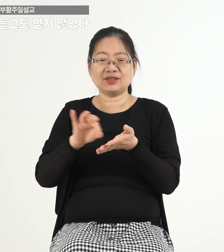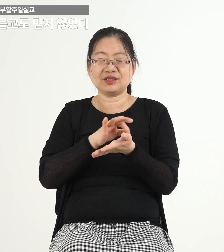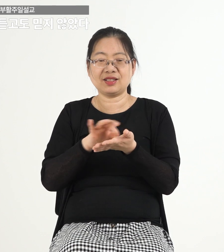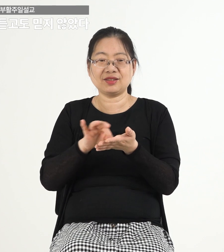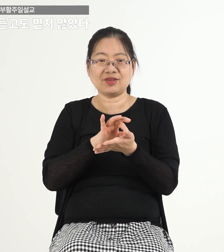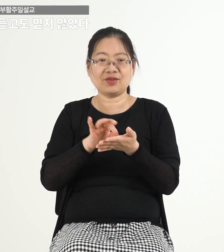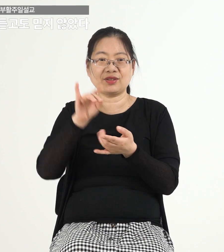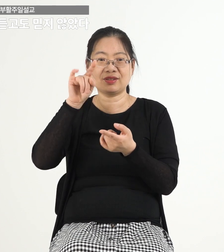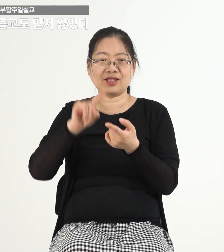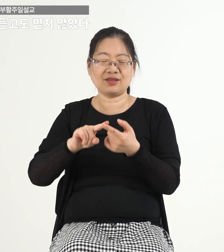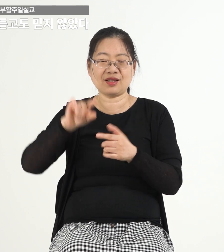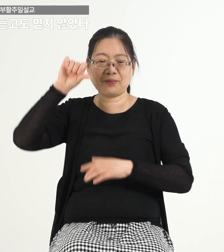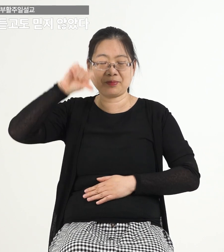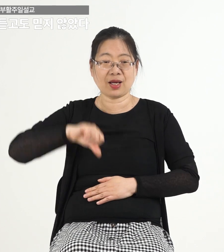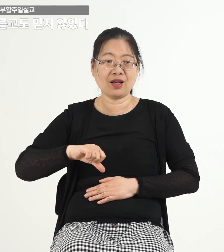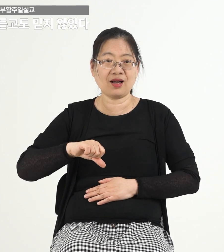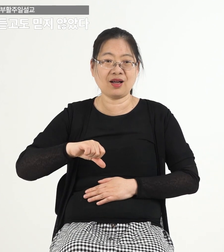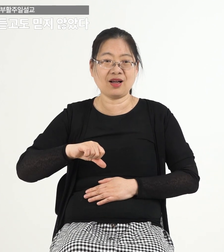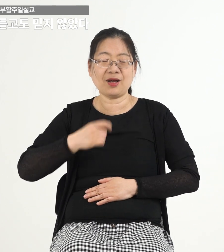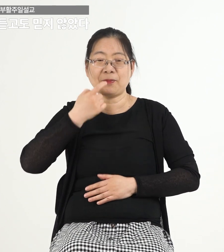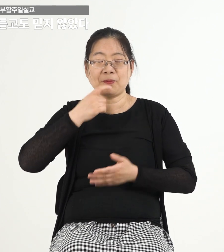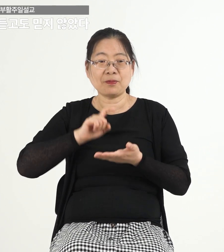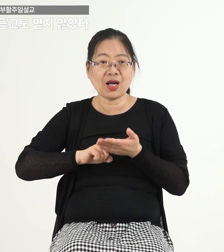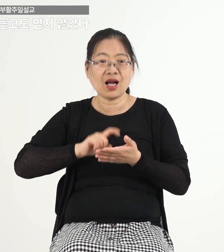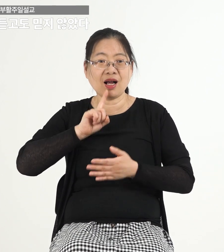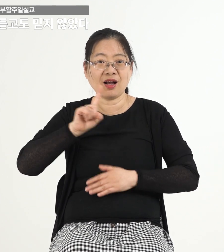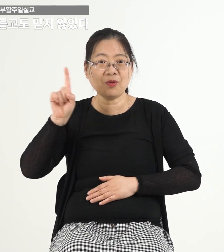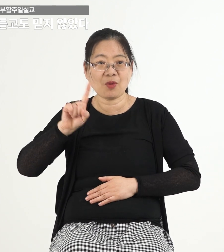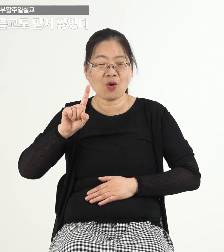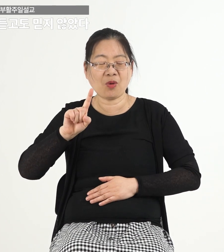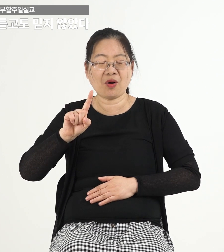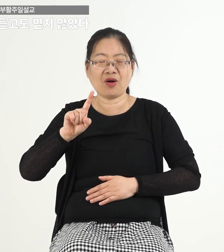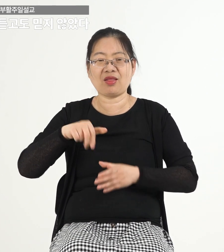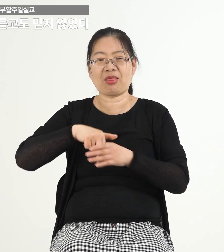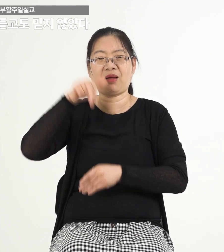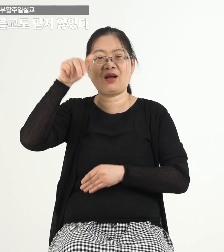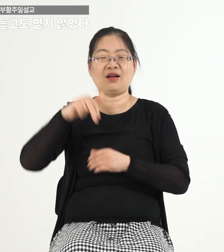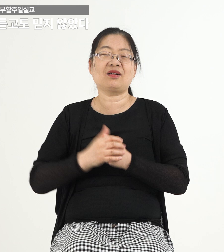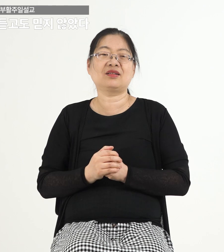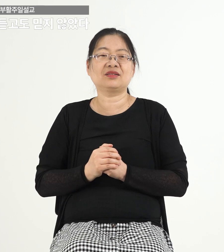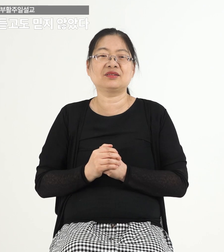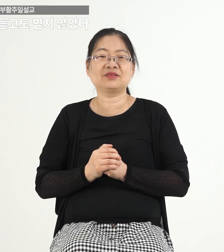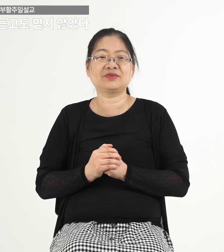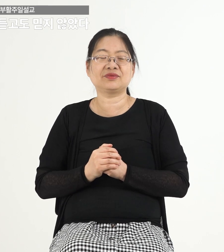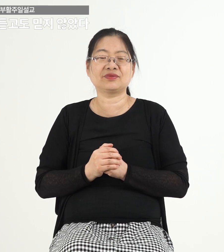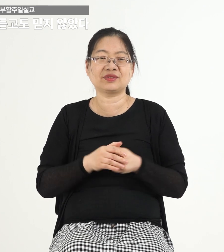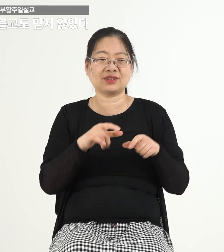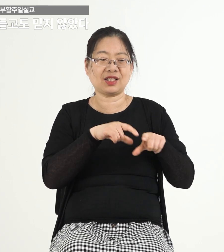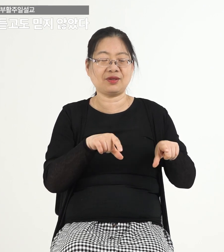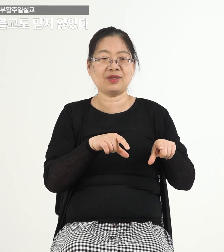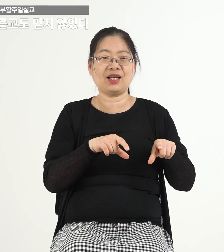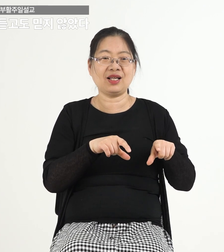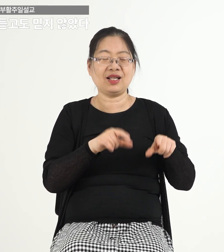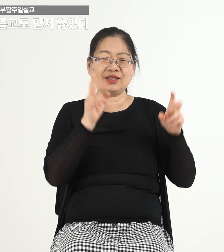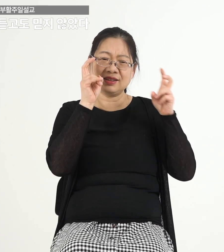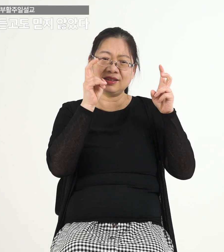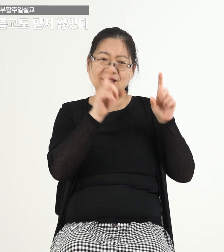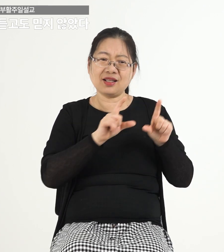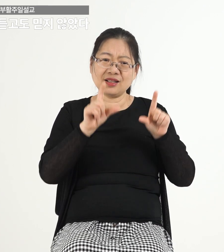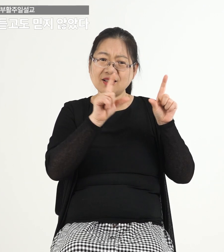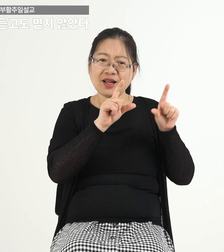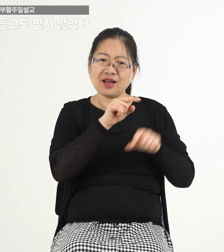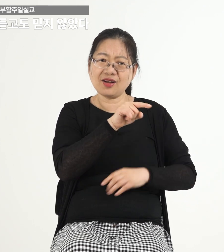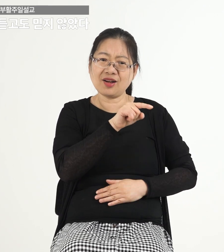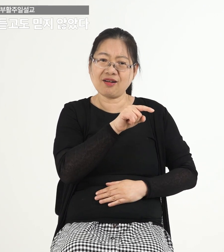규모를 실패해서 쉽게 얘기하면 말아먹은 겁니다. 그 일반 직장 생리 같으면